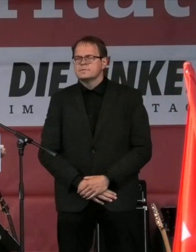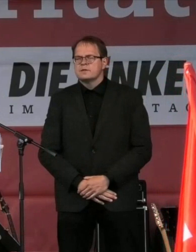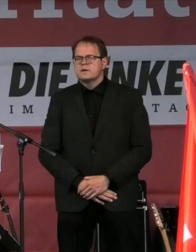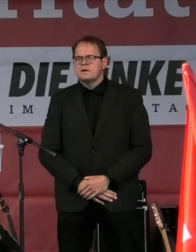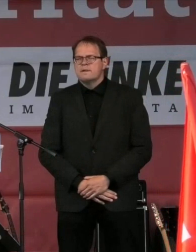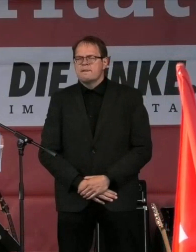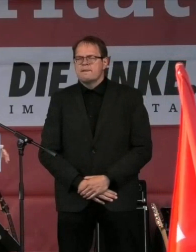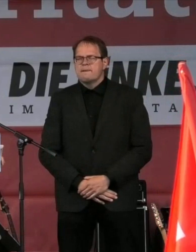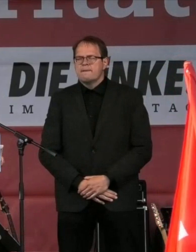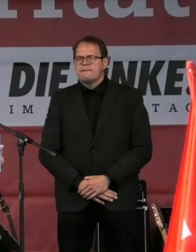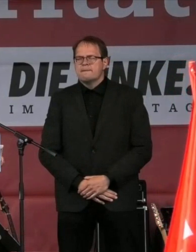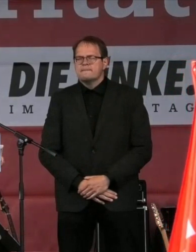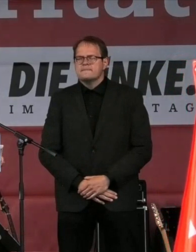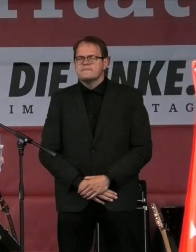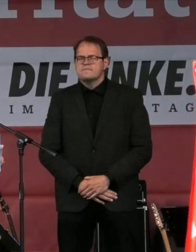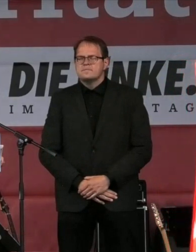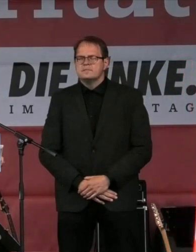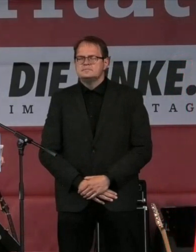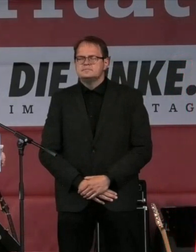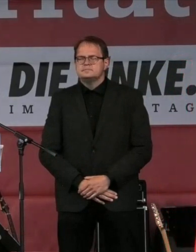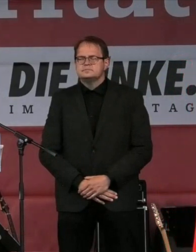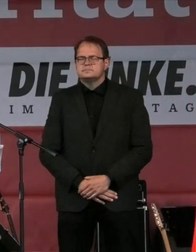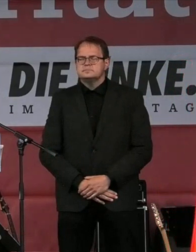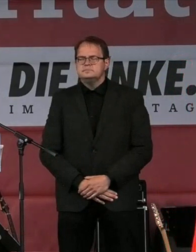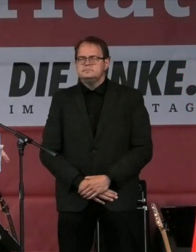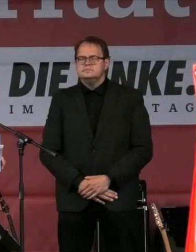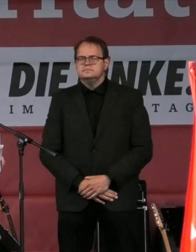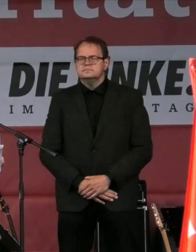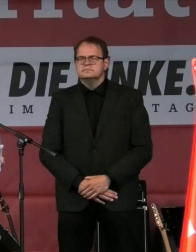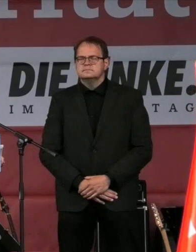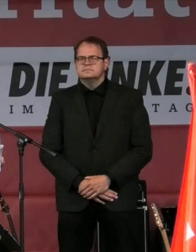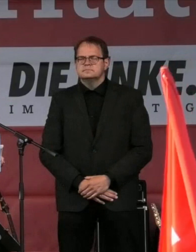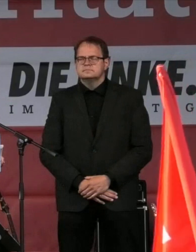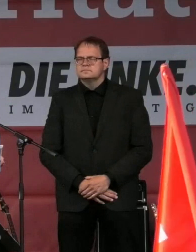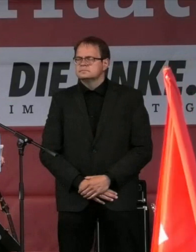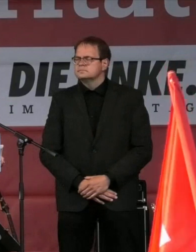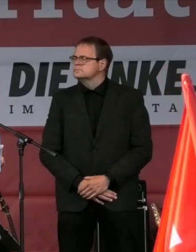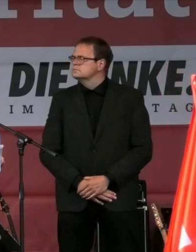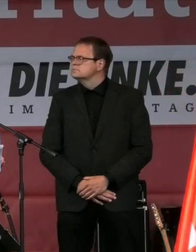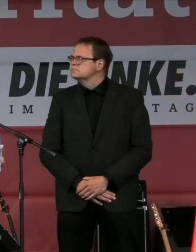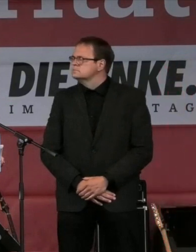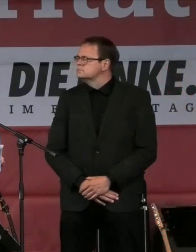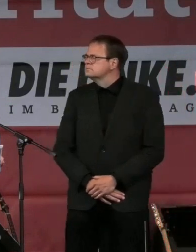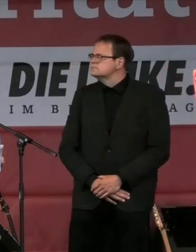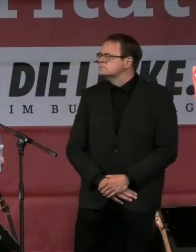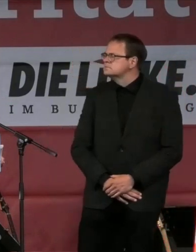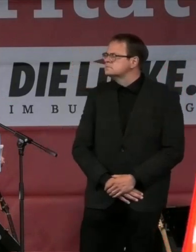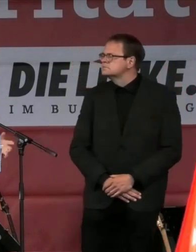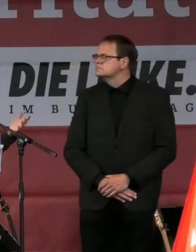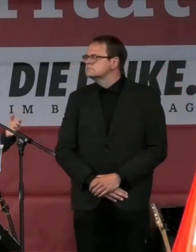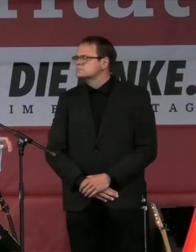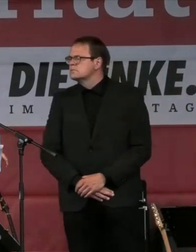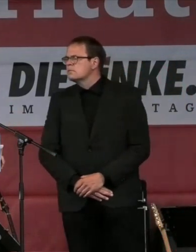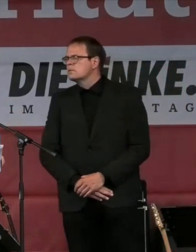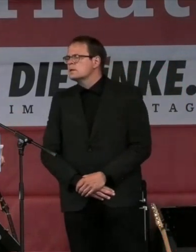eines dieser neuen rüstungsprojekte dass da jetzt beschlossen werden soll oder dass da jetzt morgen auf der tagesordnung